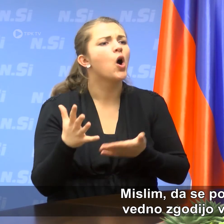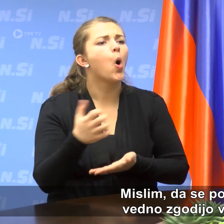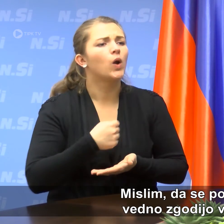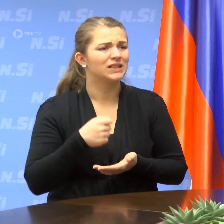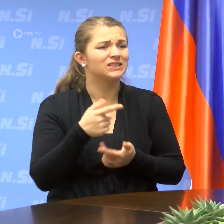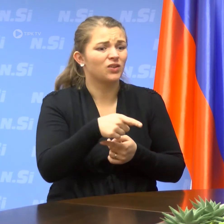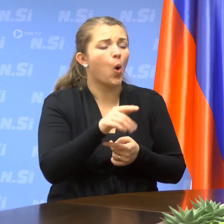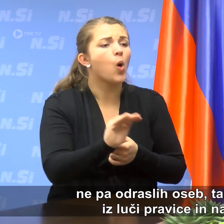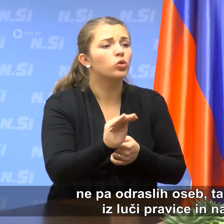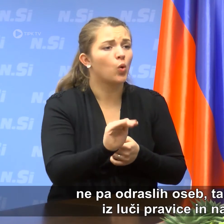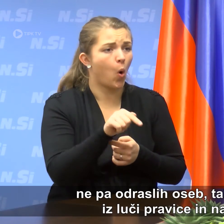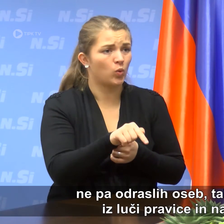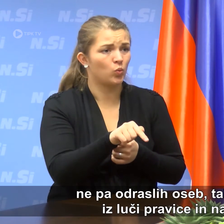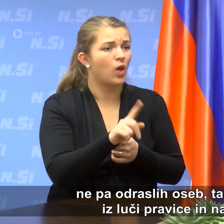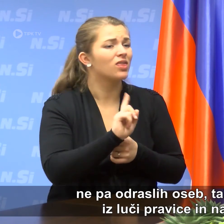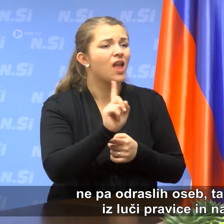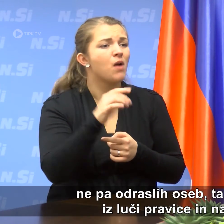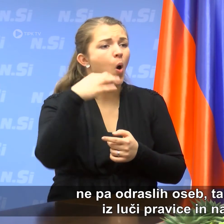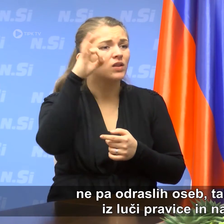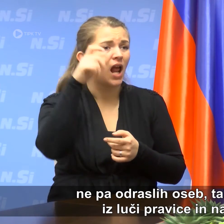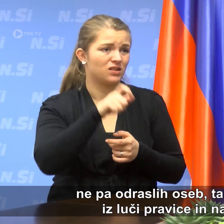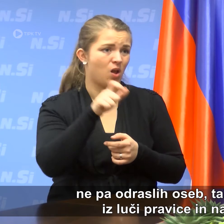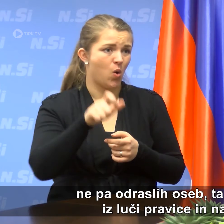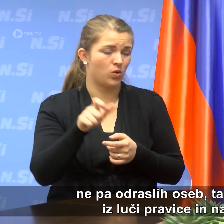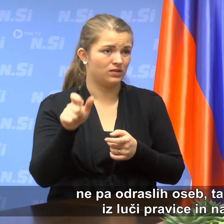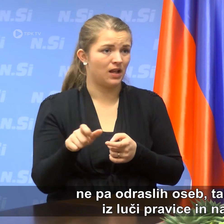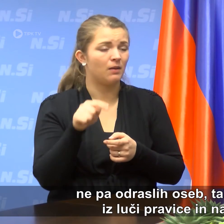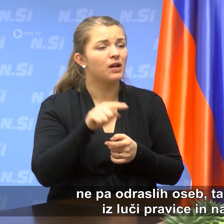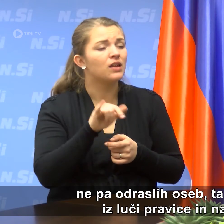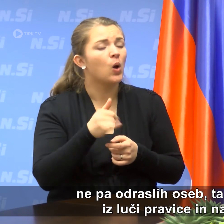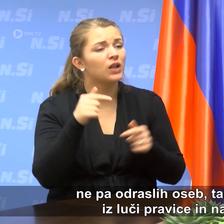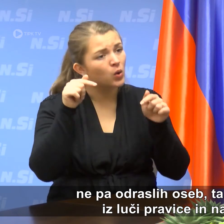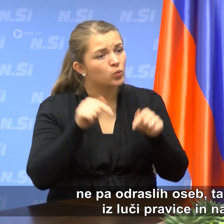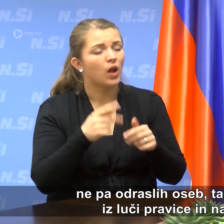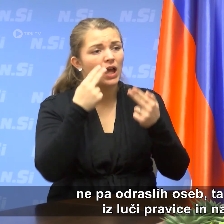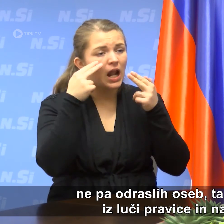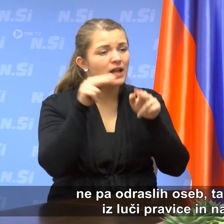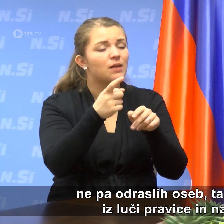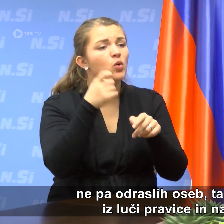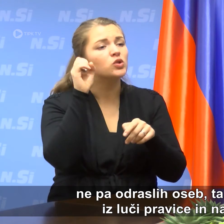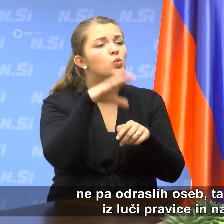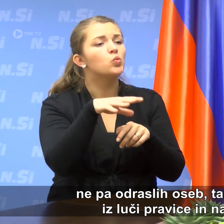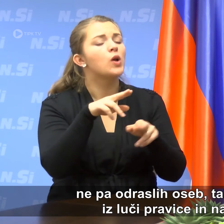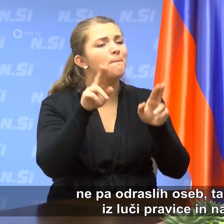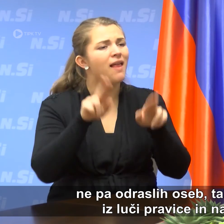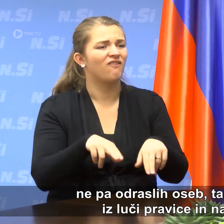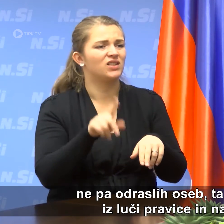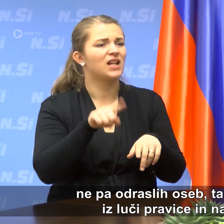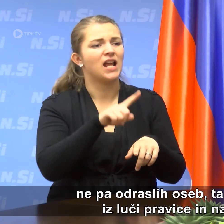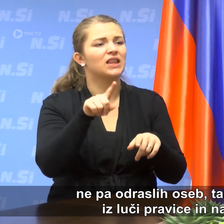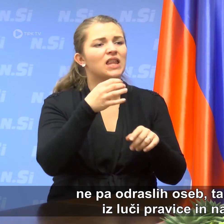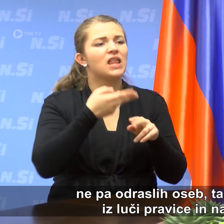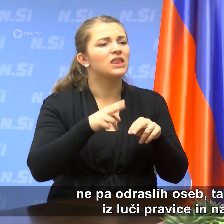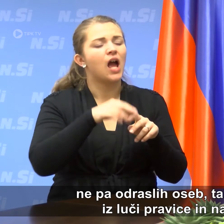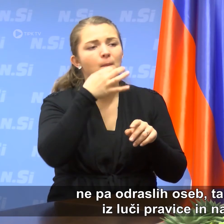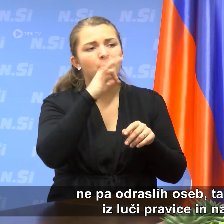pa odraslih oseb. Tako da tukaj gledamo iz luči pravice in najboljšega